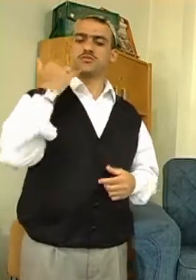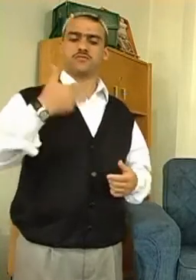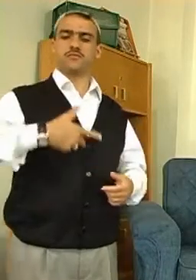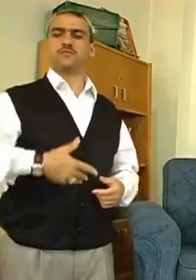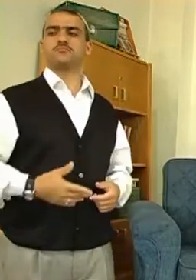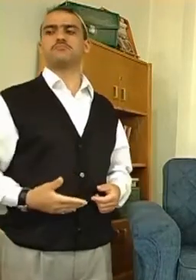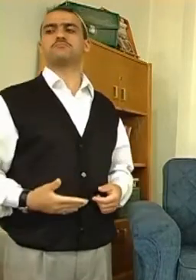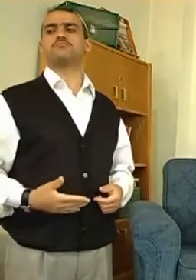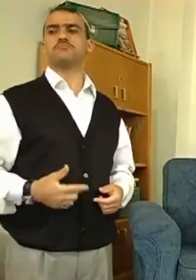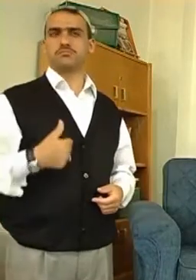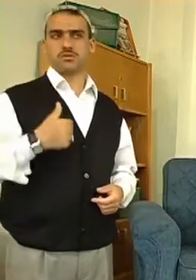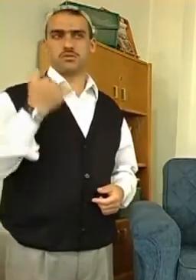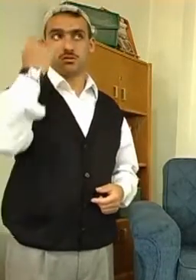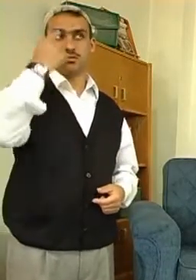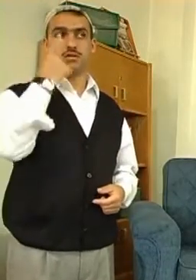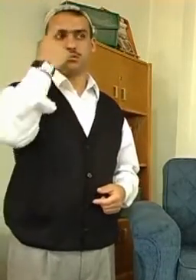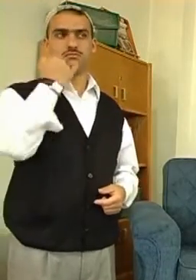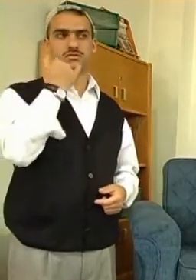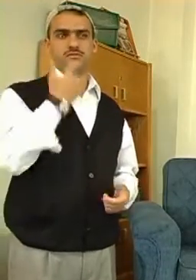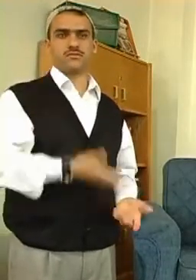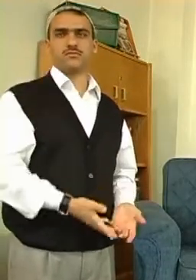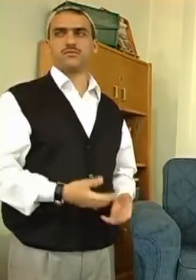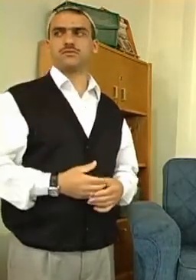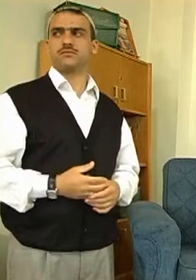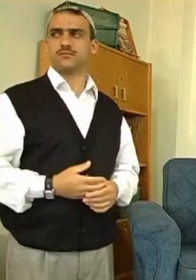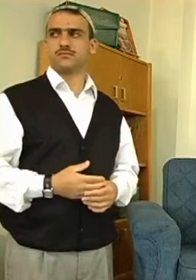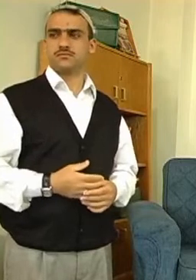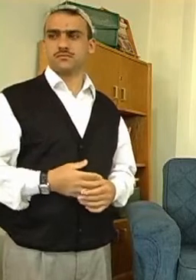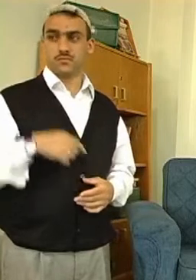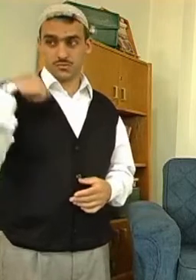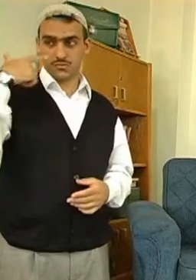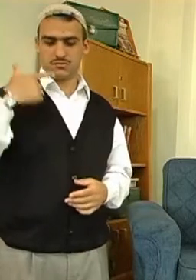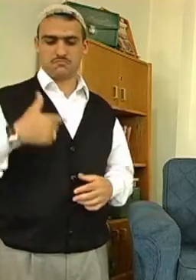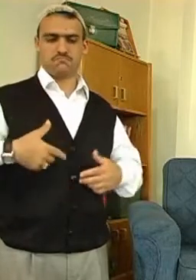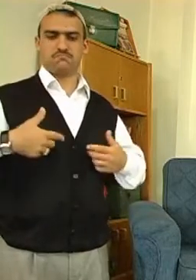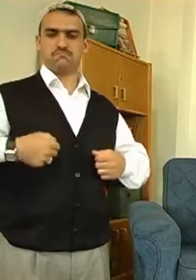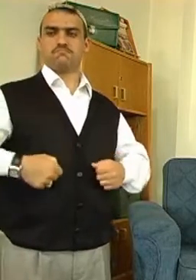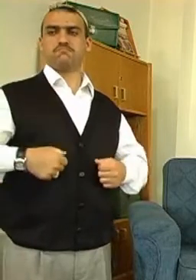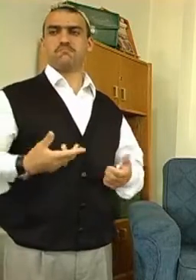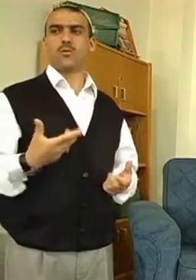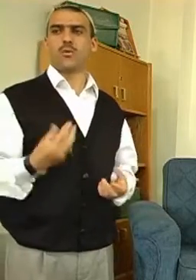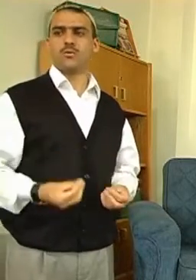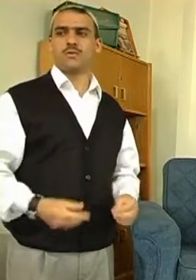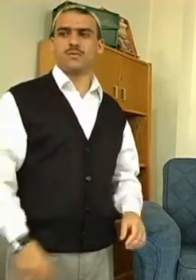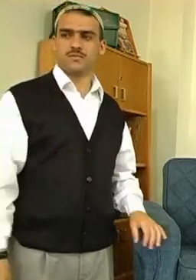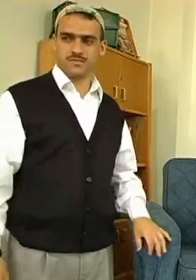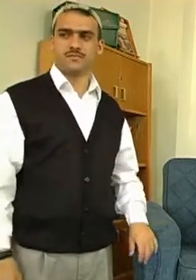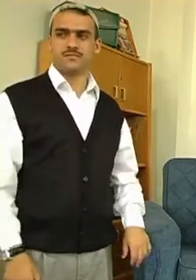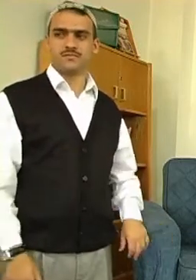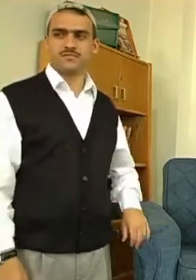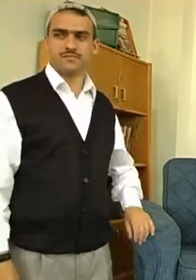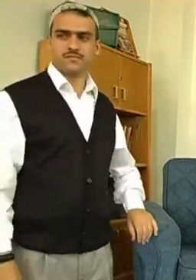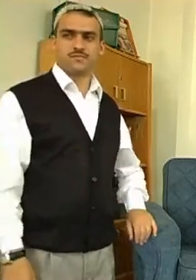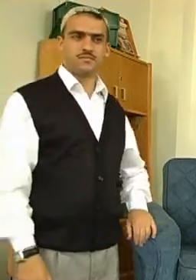değerler bunun da yani dikkat alınmayacak kadar ufak kalıyor yani. Esas mesele bu.